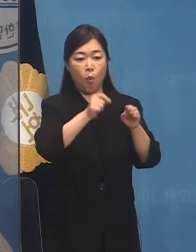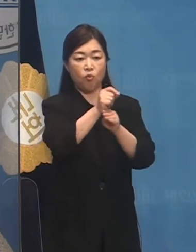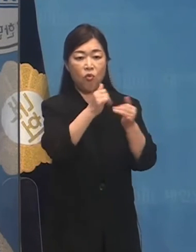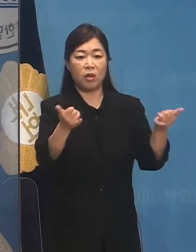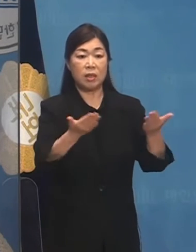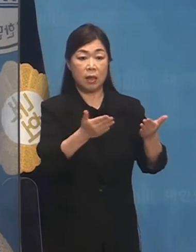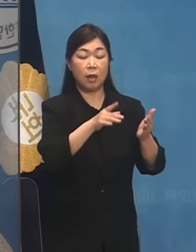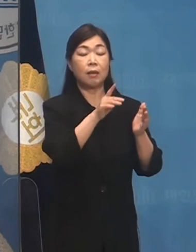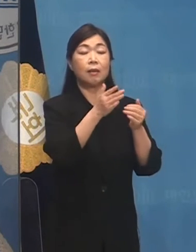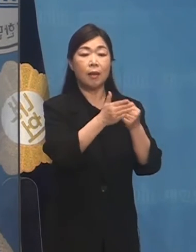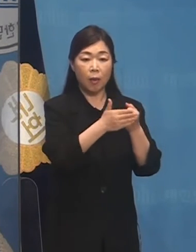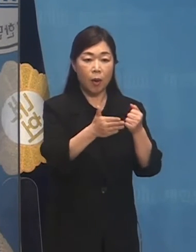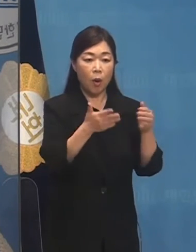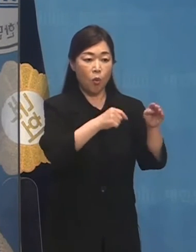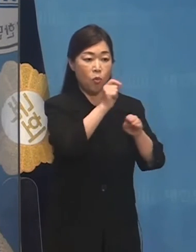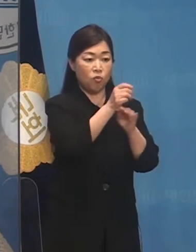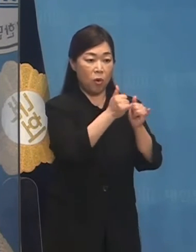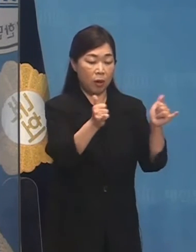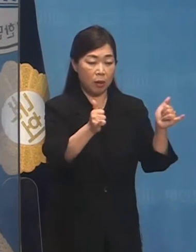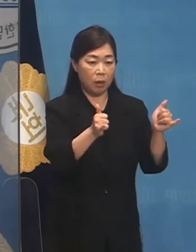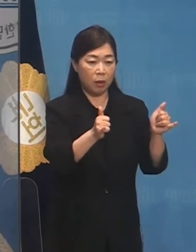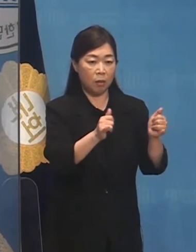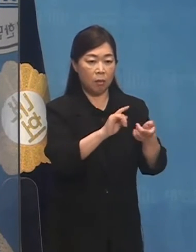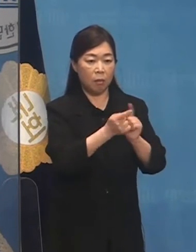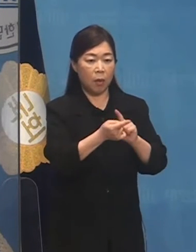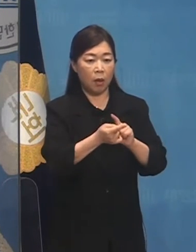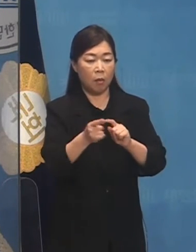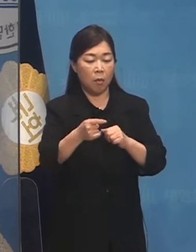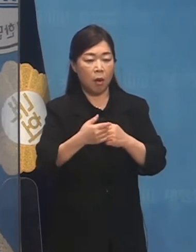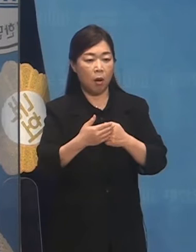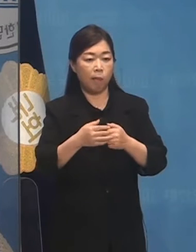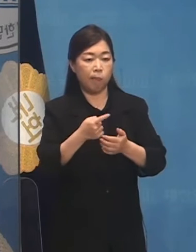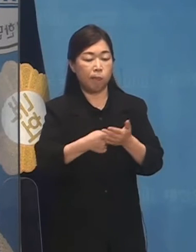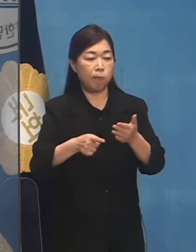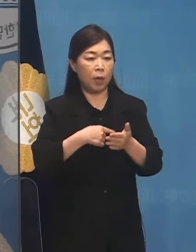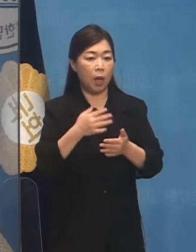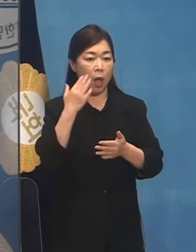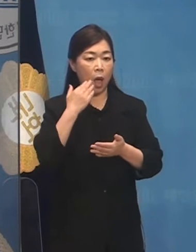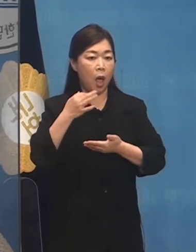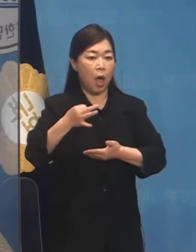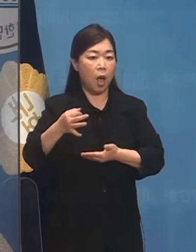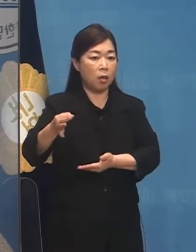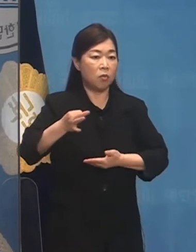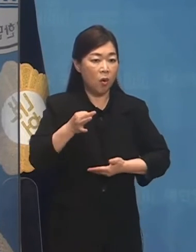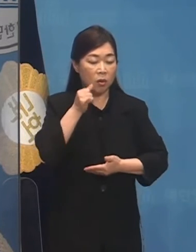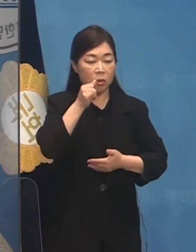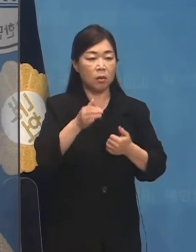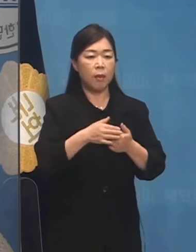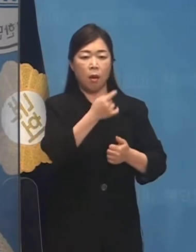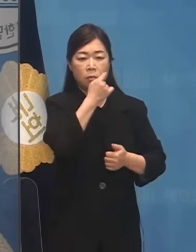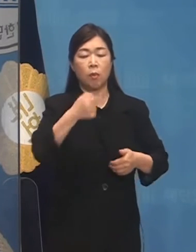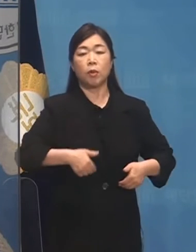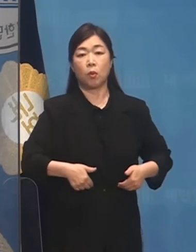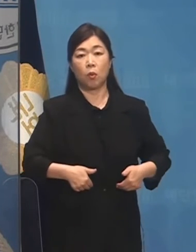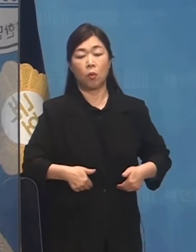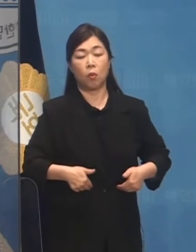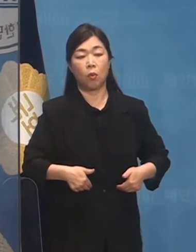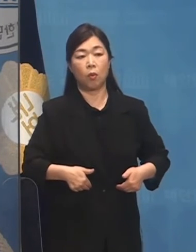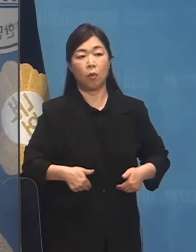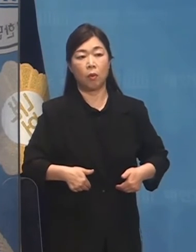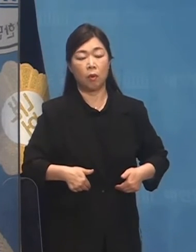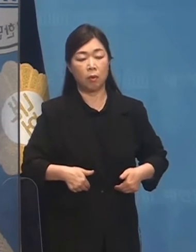때문에 공무원으로서의 대가성 여부라든지 이런 부분이 철저히 검증이 돼야 됩니다. 일부 밝혀진